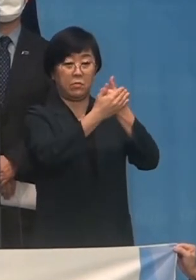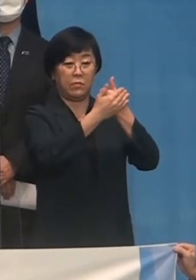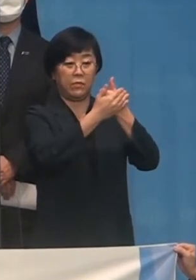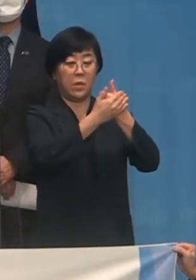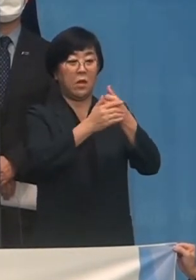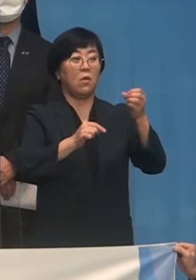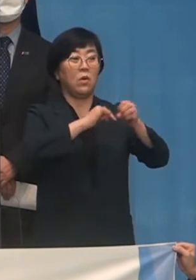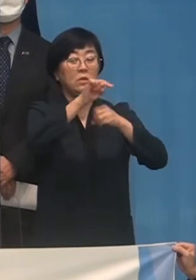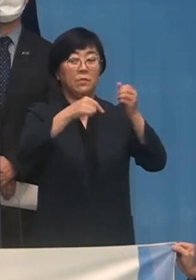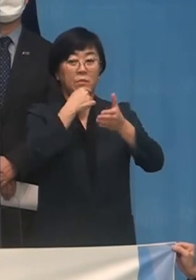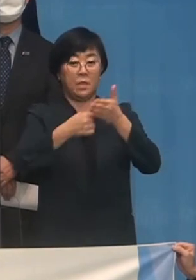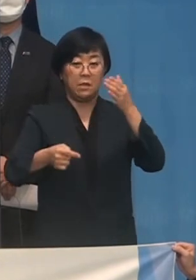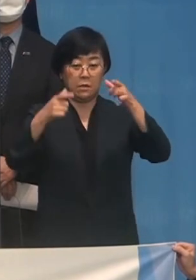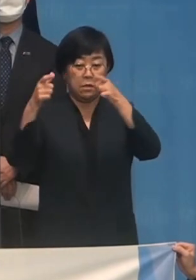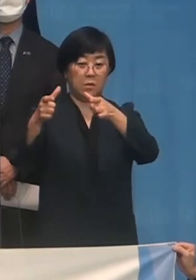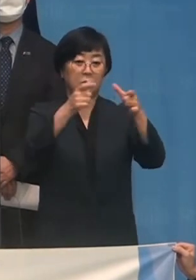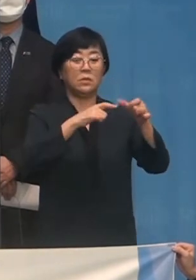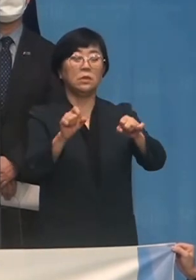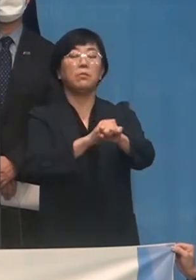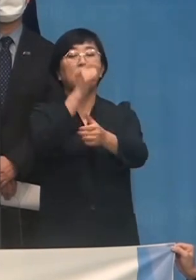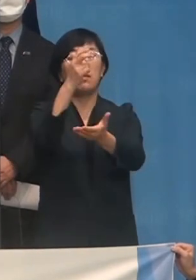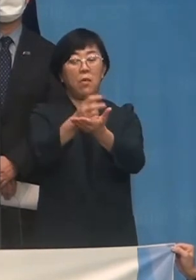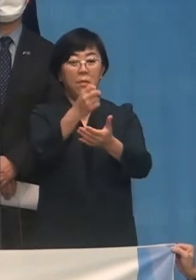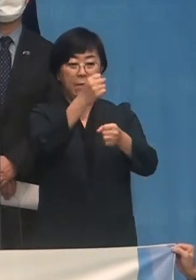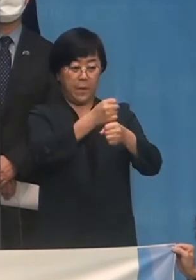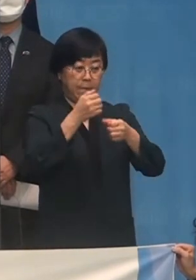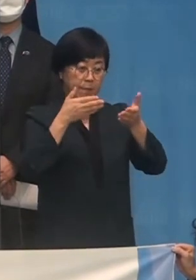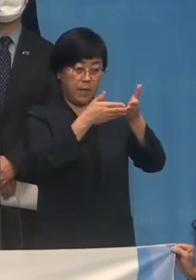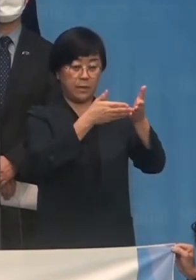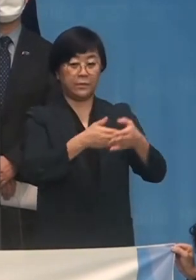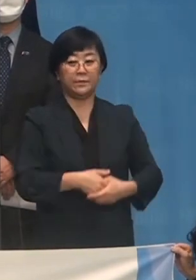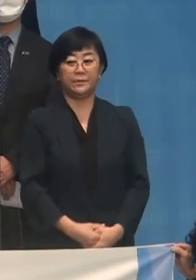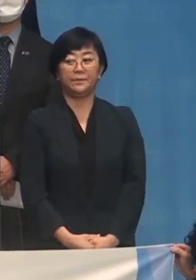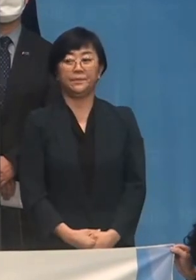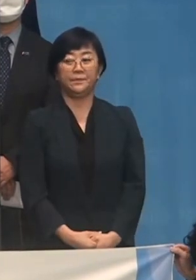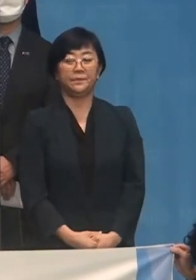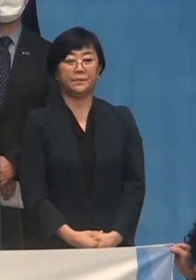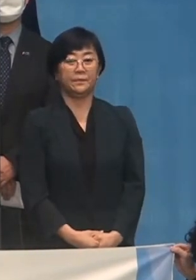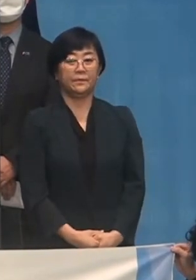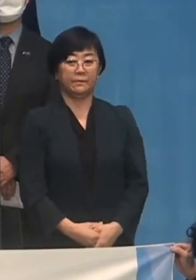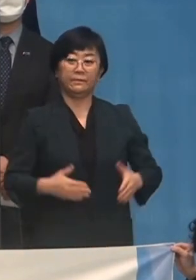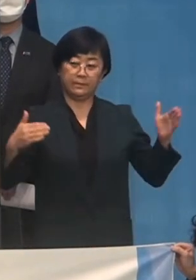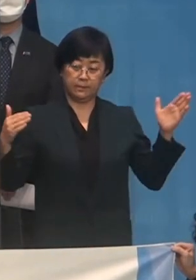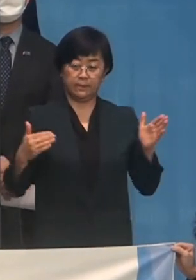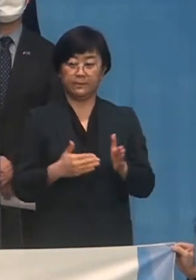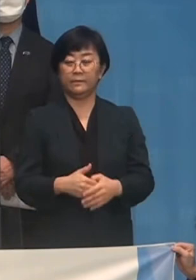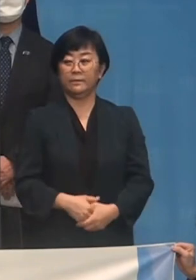원전 피해적 지원특별법 제정도 요구합니다. 예.